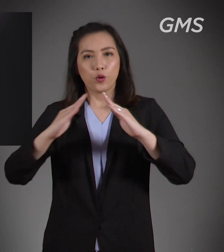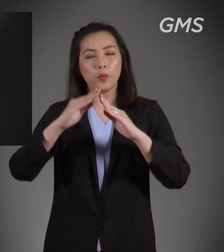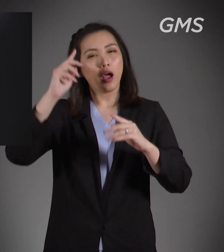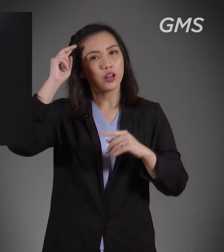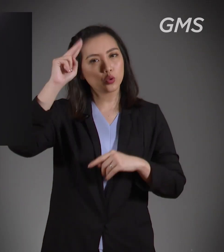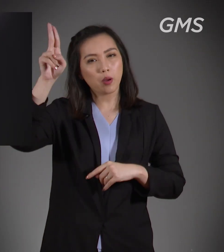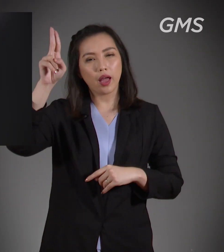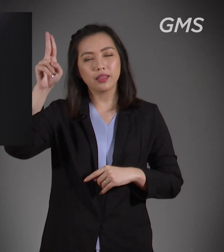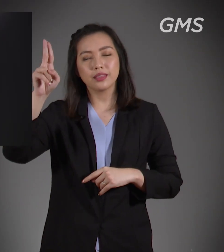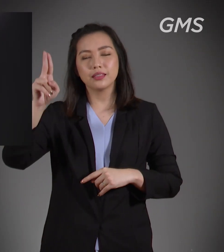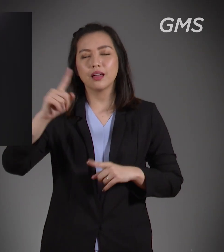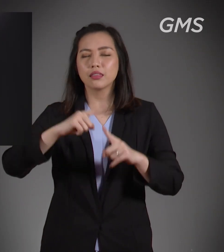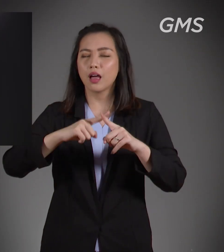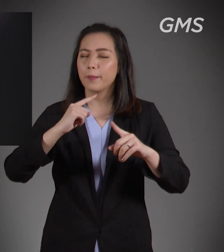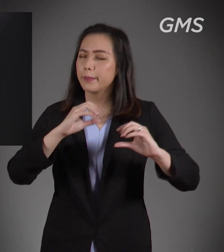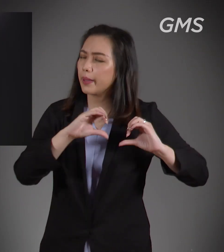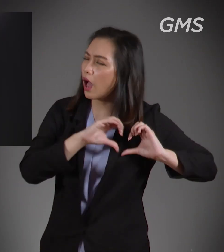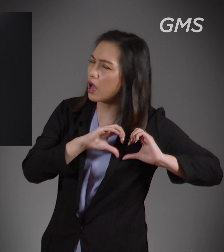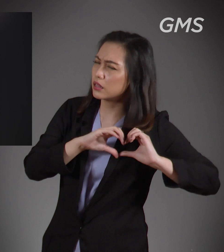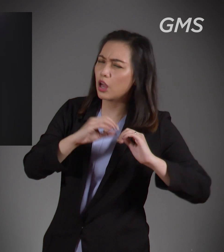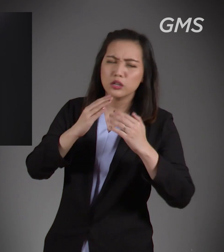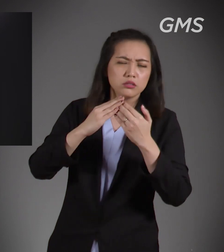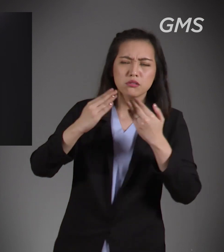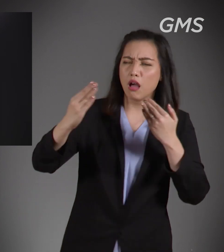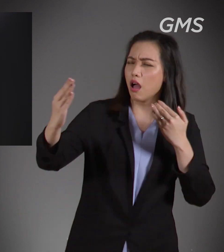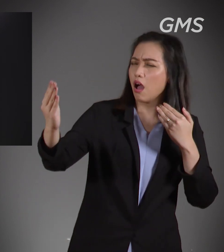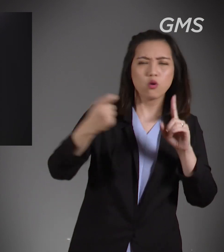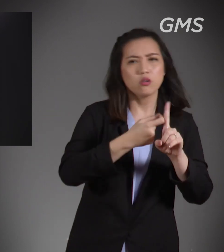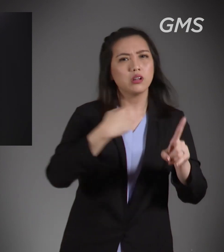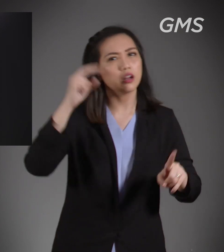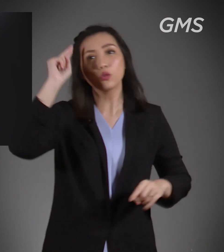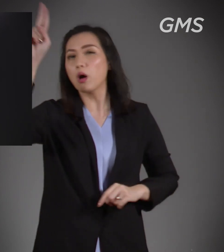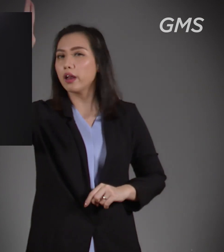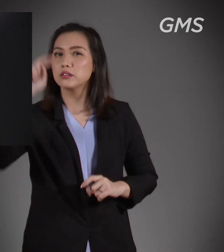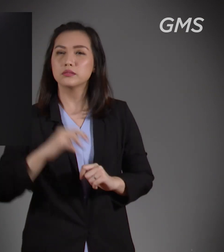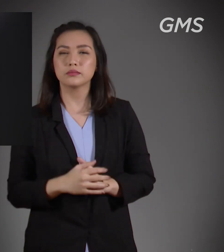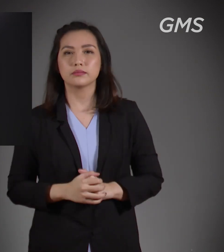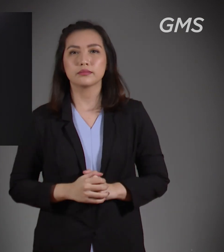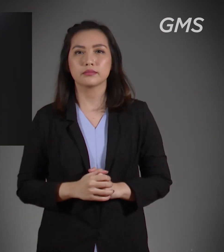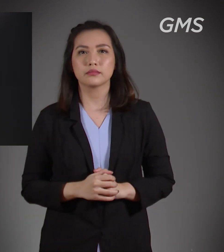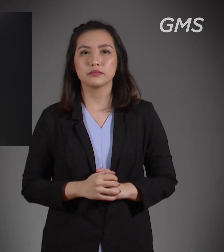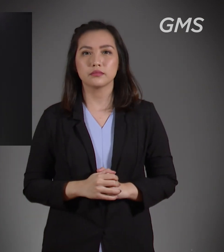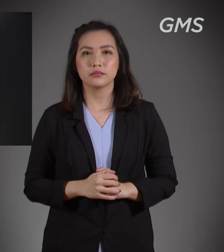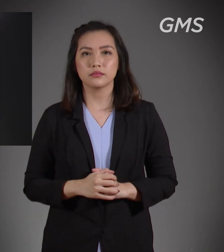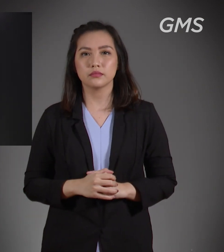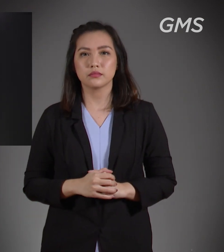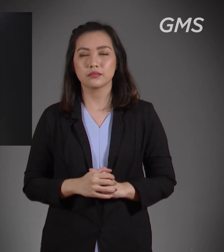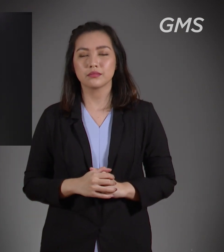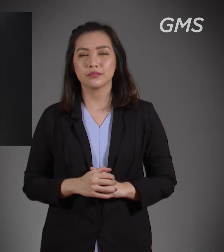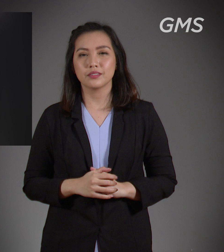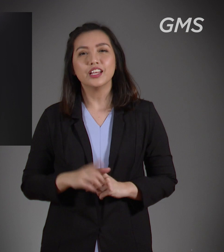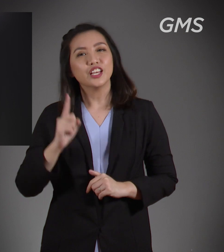He reigned near the temple of God, but his heart was far away from God. Makanya dia menjadi sasaran empuk